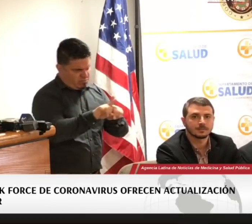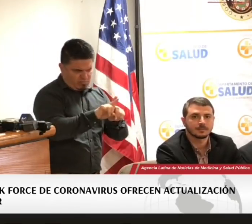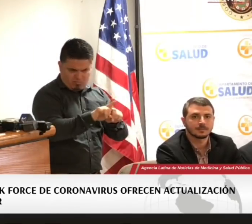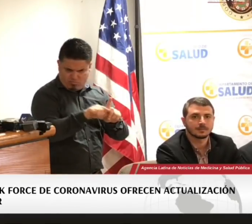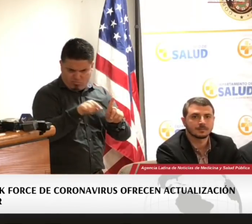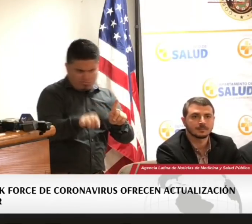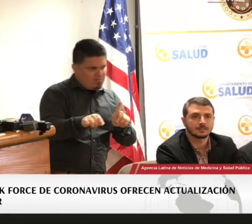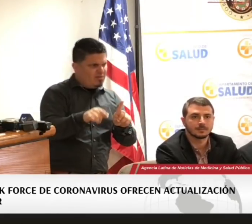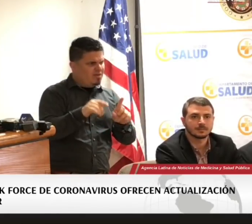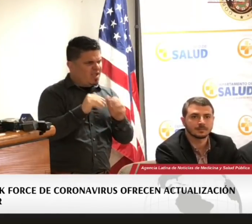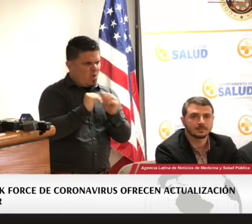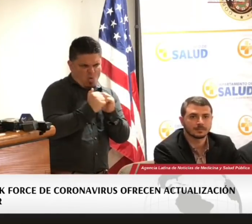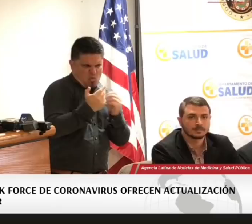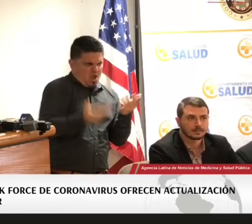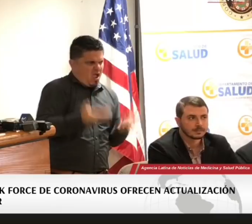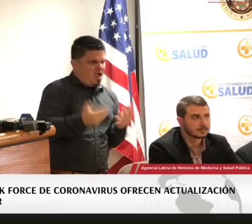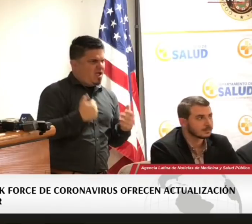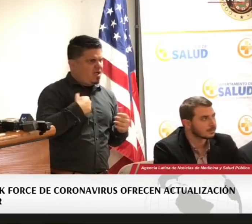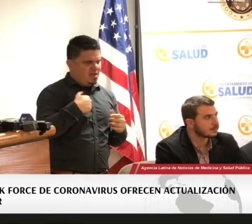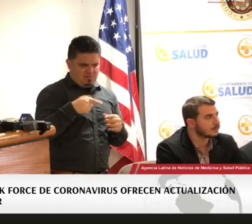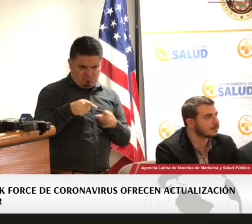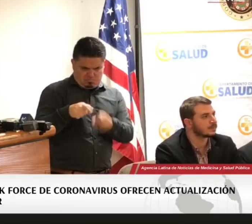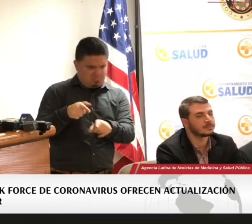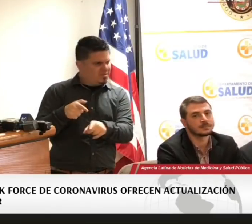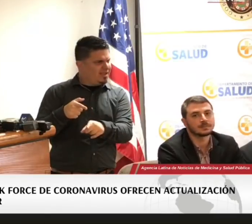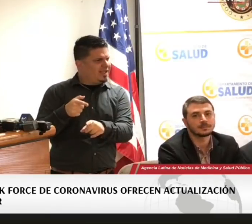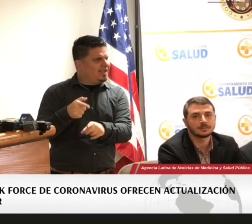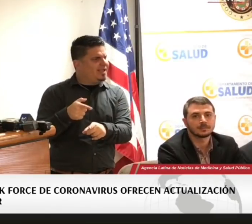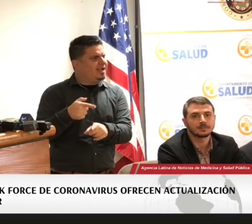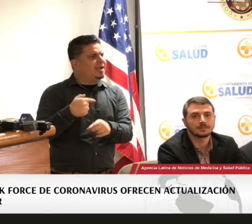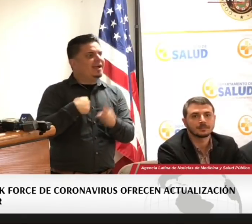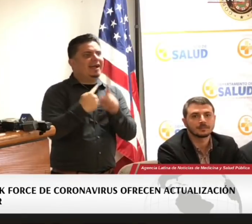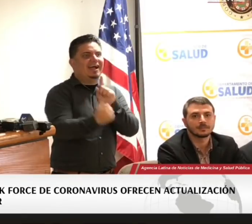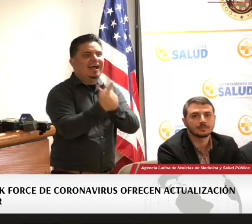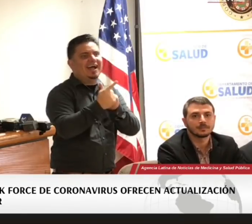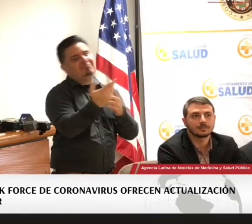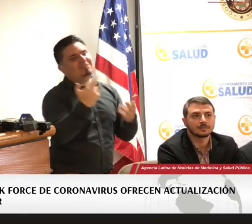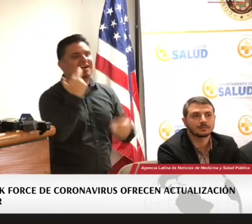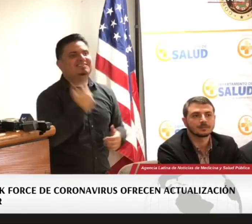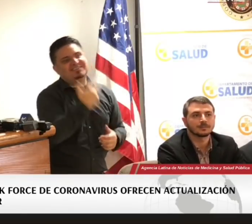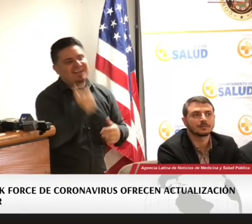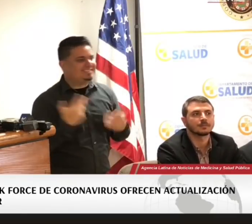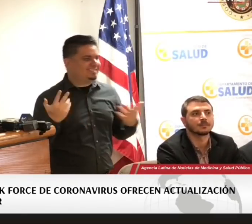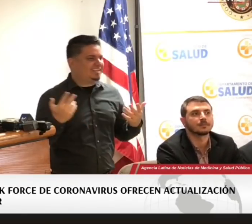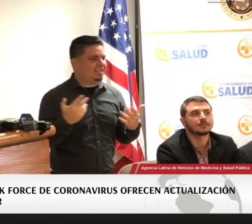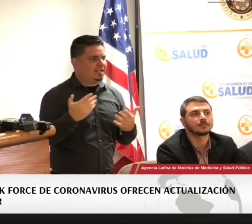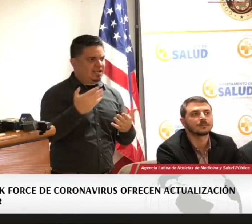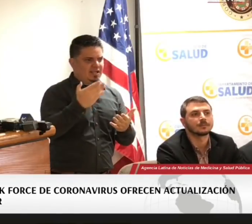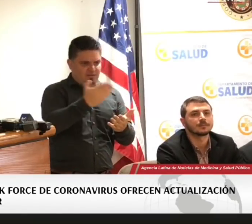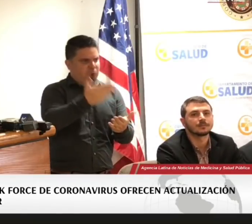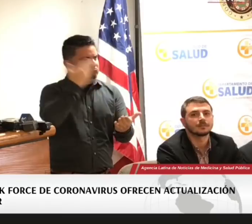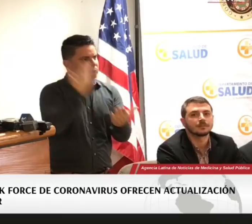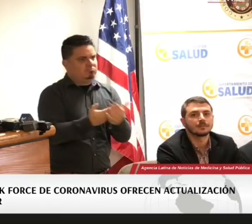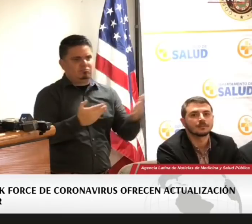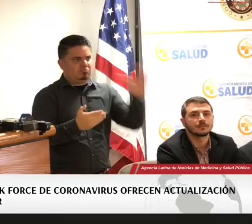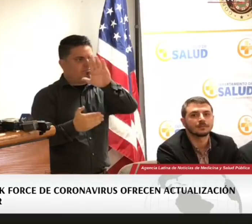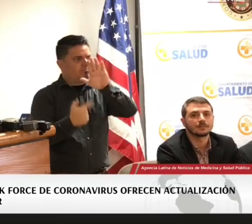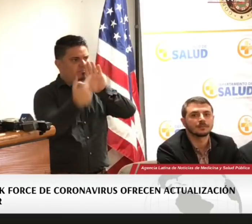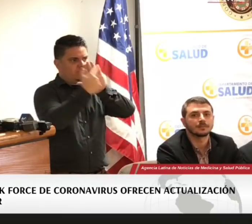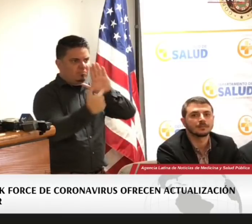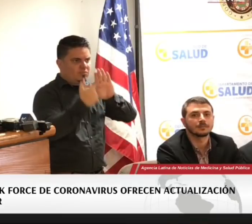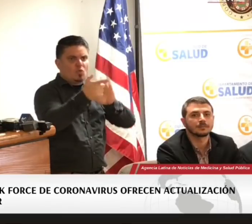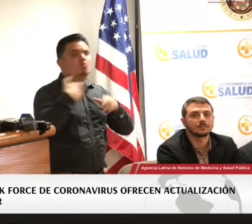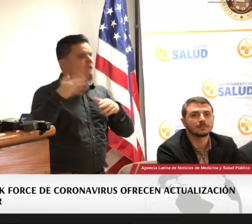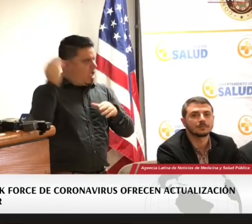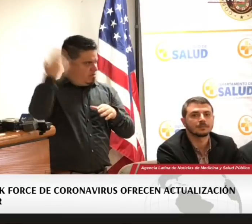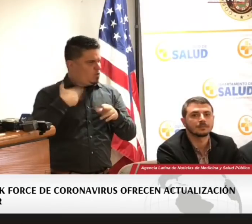en La Verde y me encontré en Martin Barbecue. O sea, ¿qué? ¿Por qué no ponemos la foto? Inclusive me dieron un nombre aquí, un